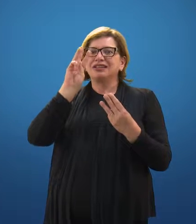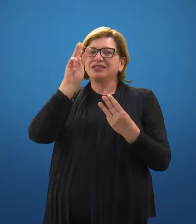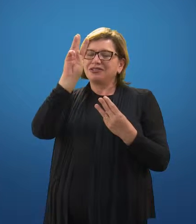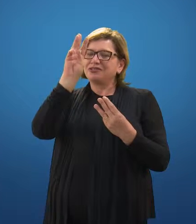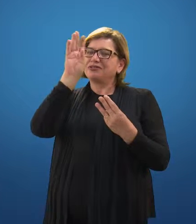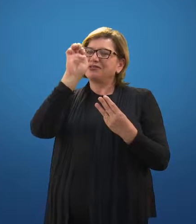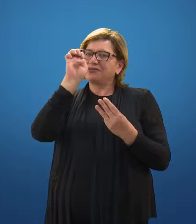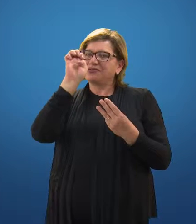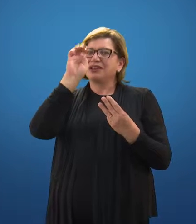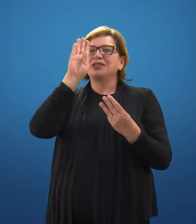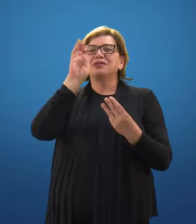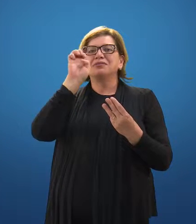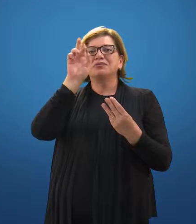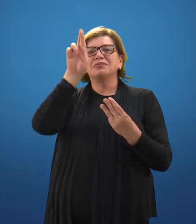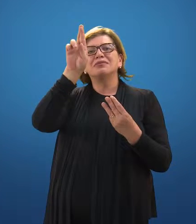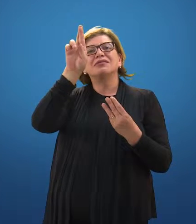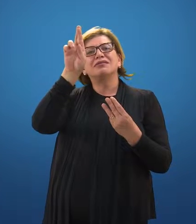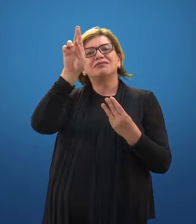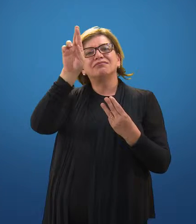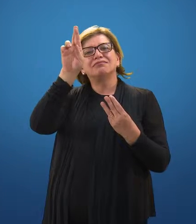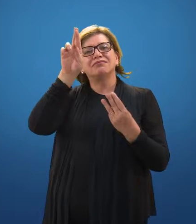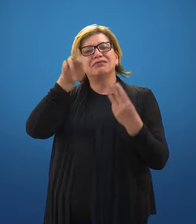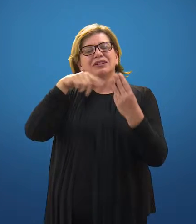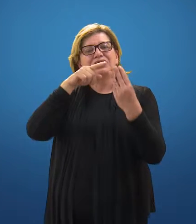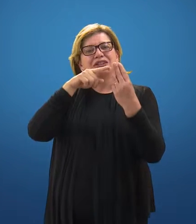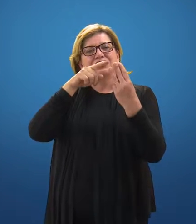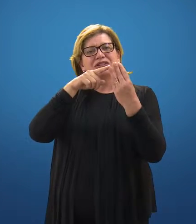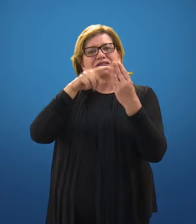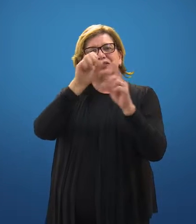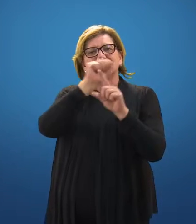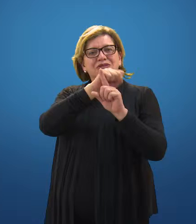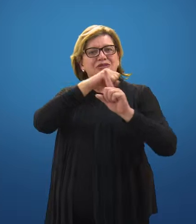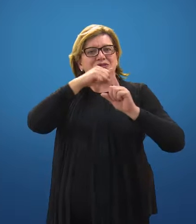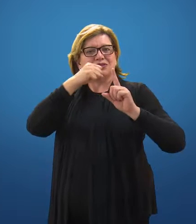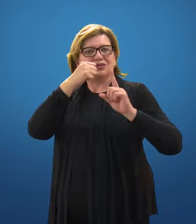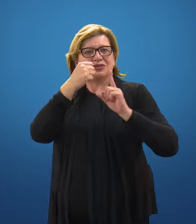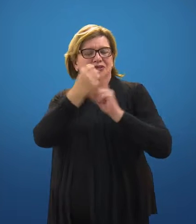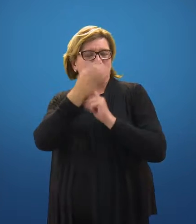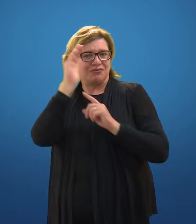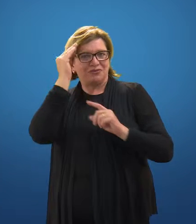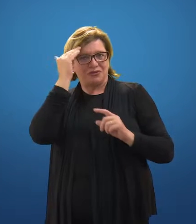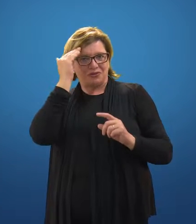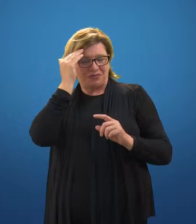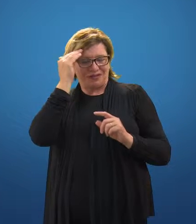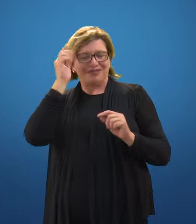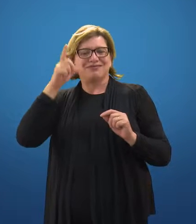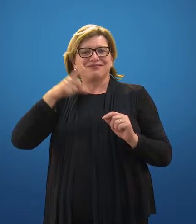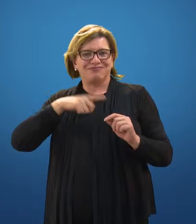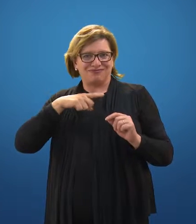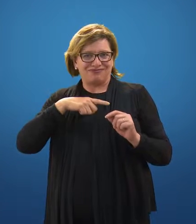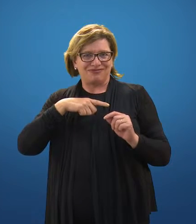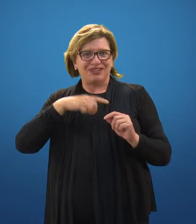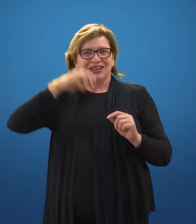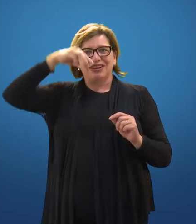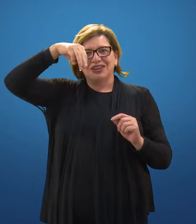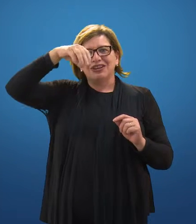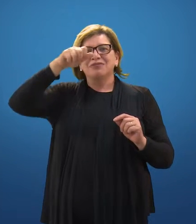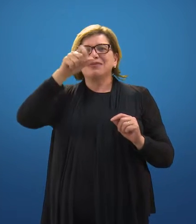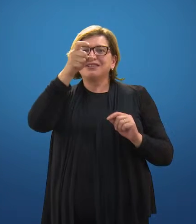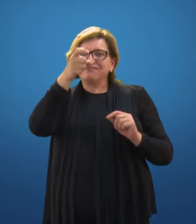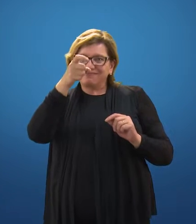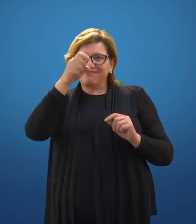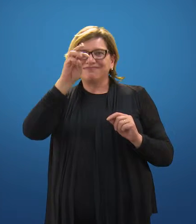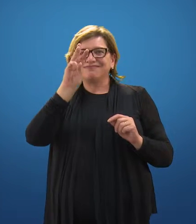terceira escola sociológica clássica, a sociologia compreensiva de Max Weber, teorizado por Max